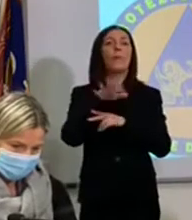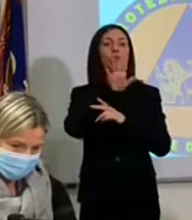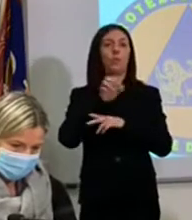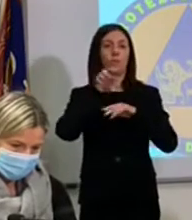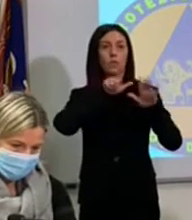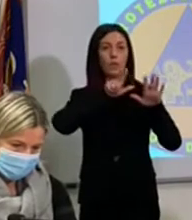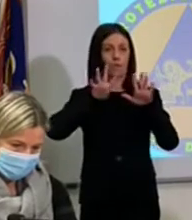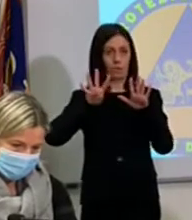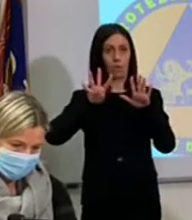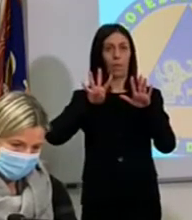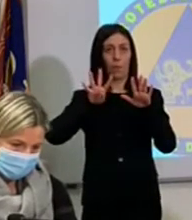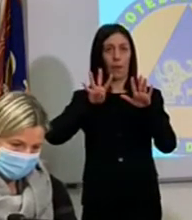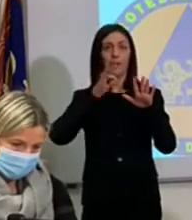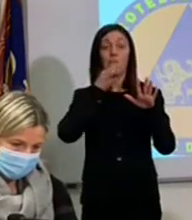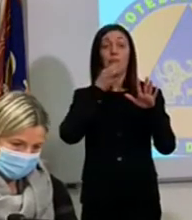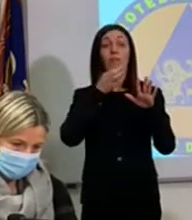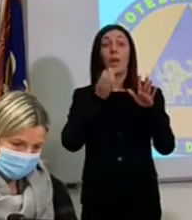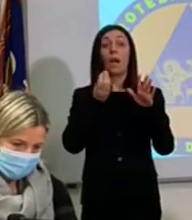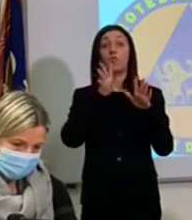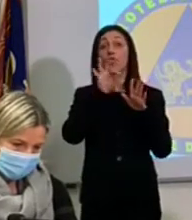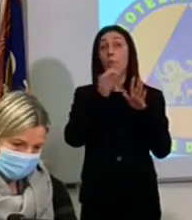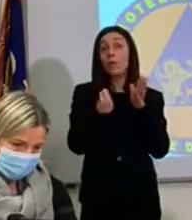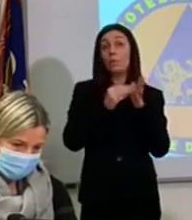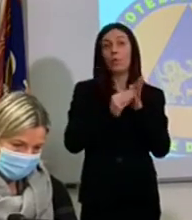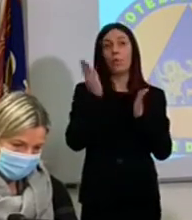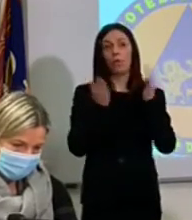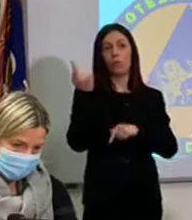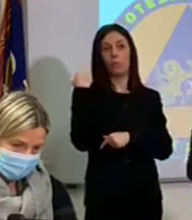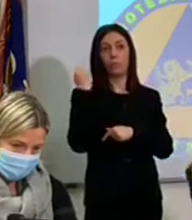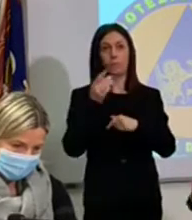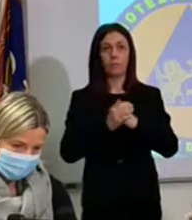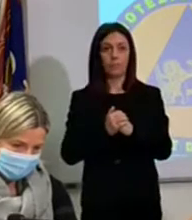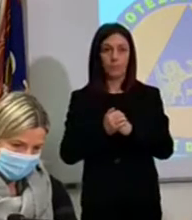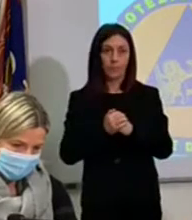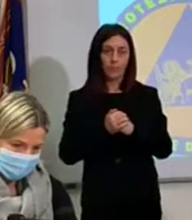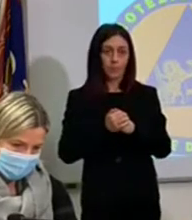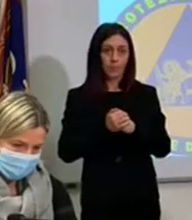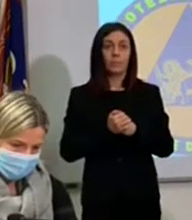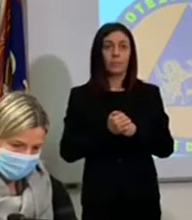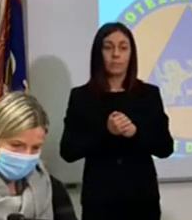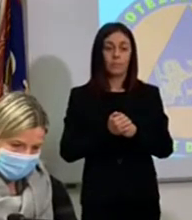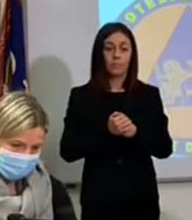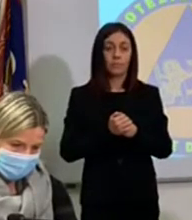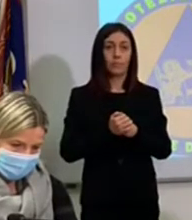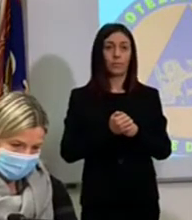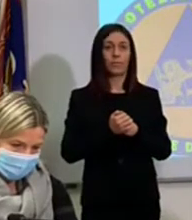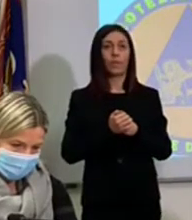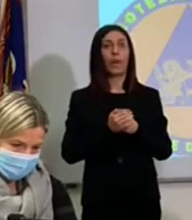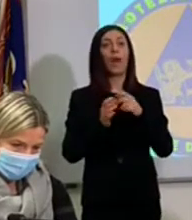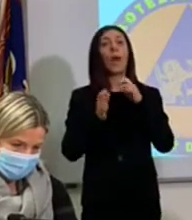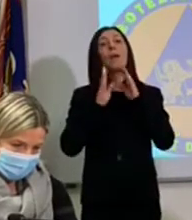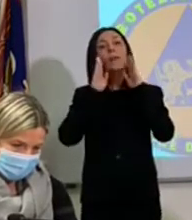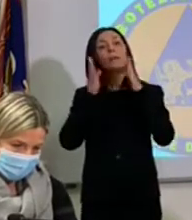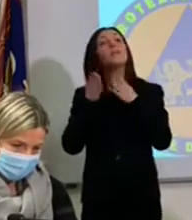attualmente 2005 79 50 persone in più in terapia intensiva si